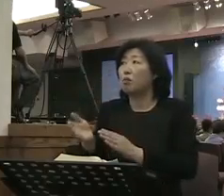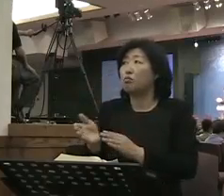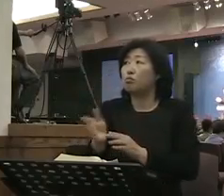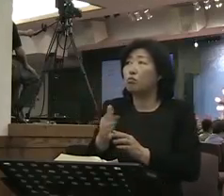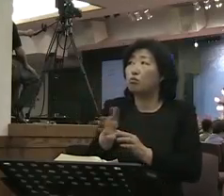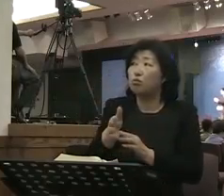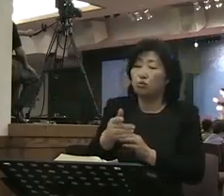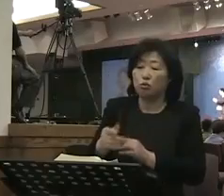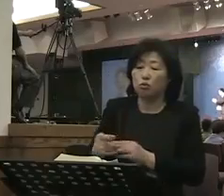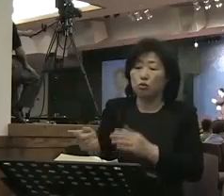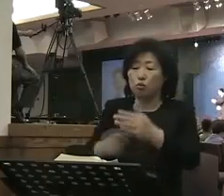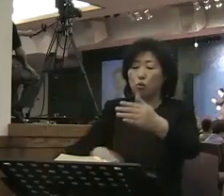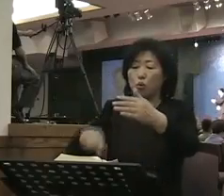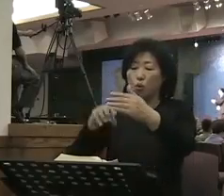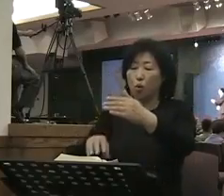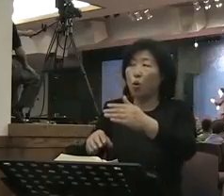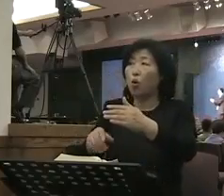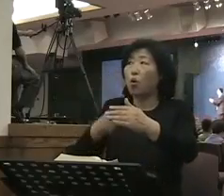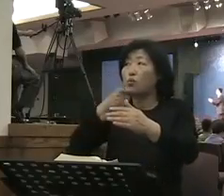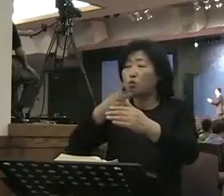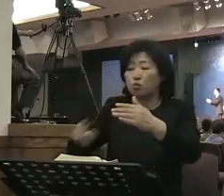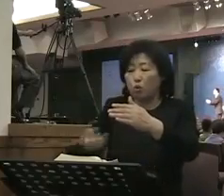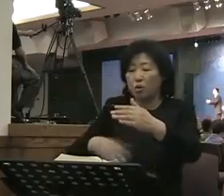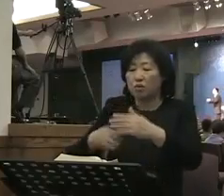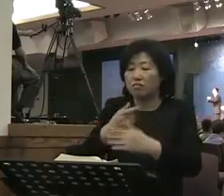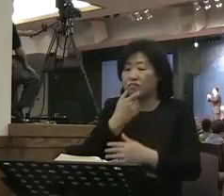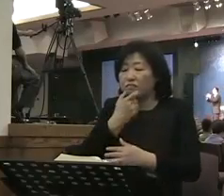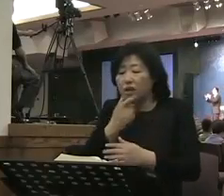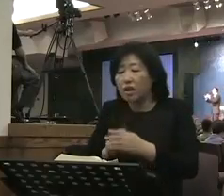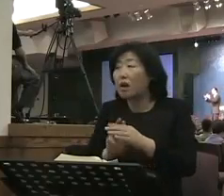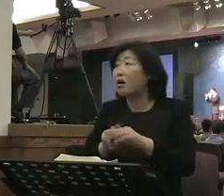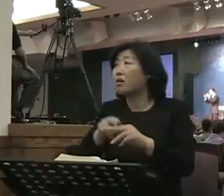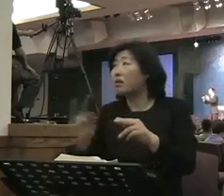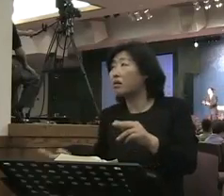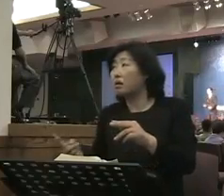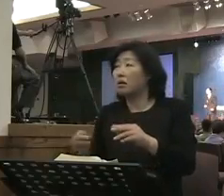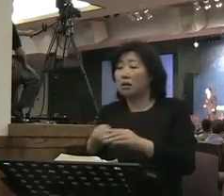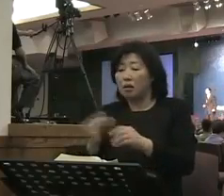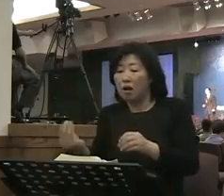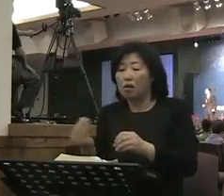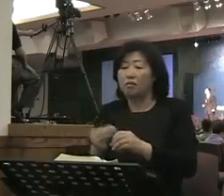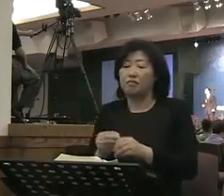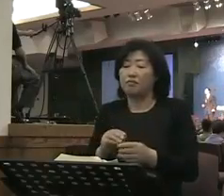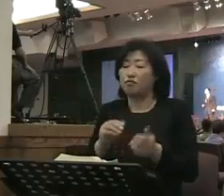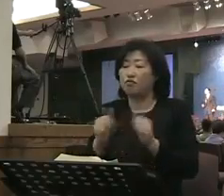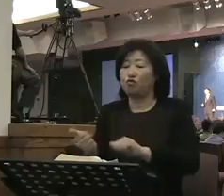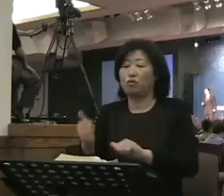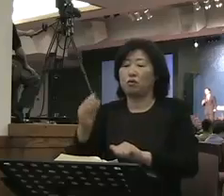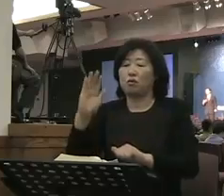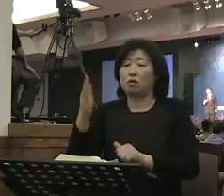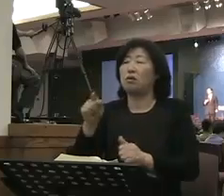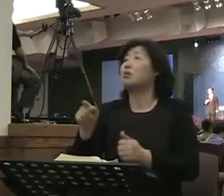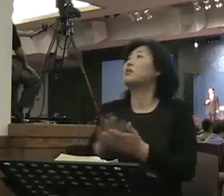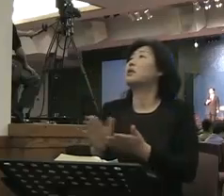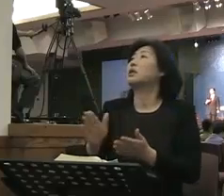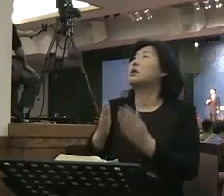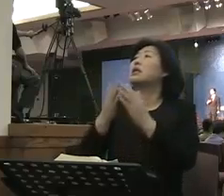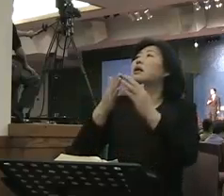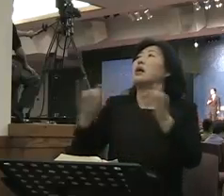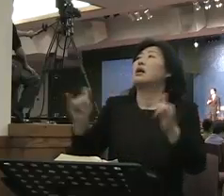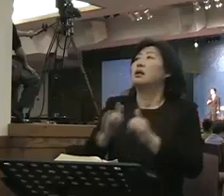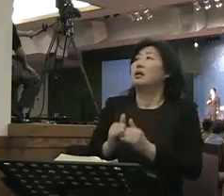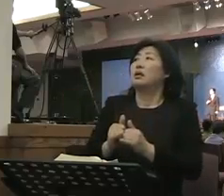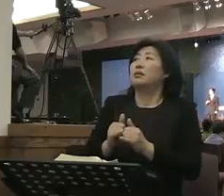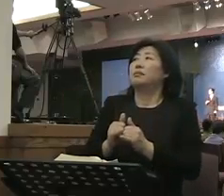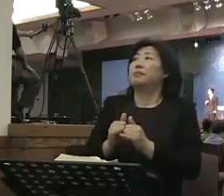물고기가 물속 안에 사는 것이 싫다고 뛰쳐나오는 순간 그는 죽게 되어 있습니다. 우리 인간들에게